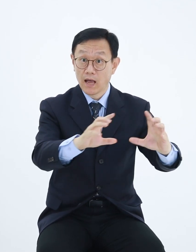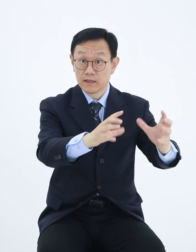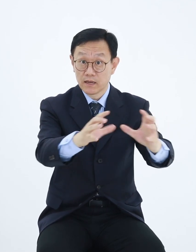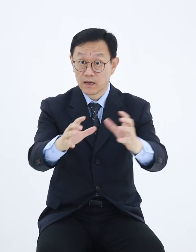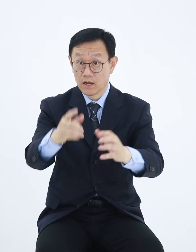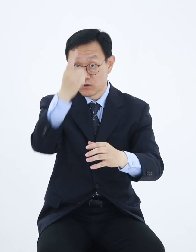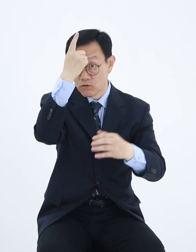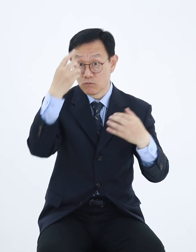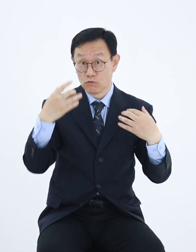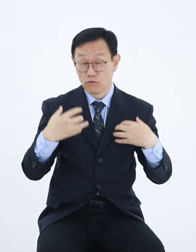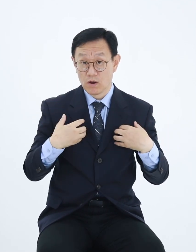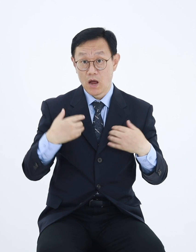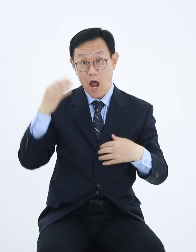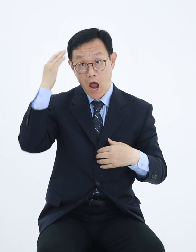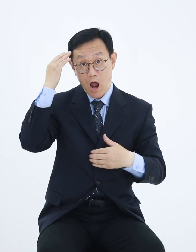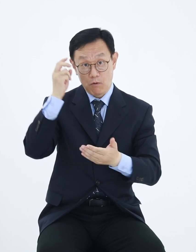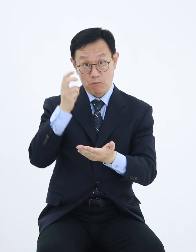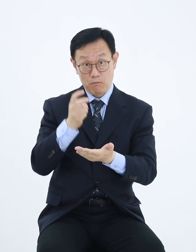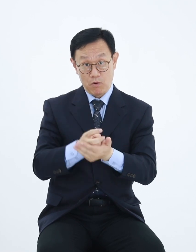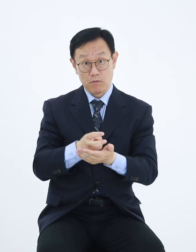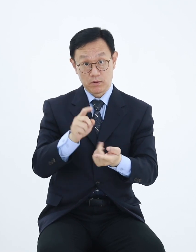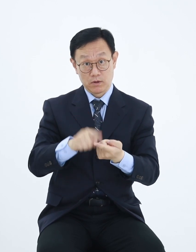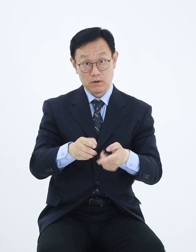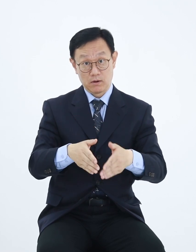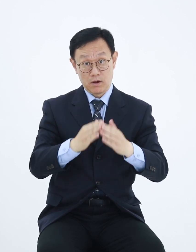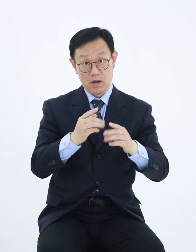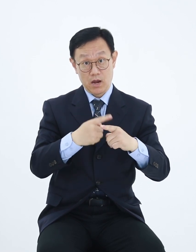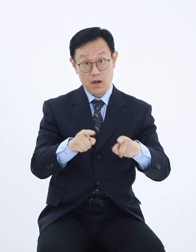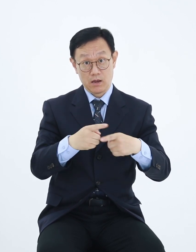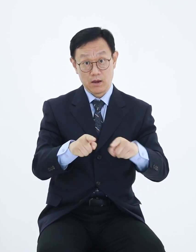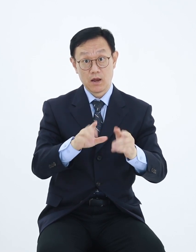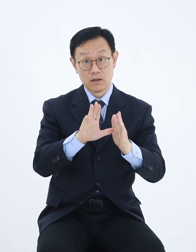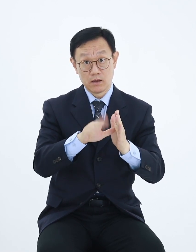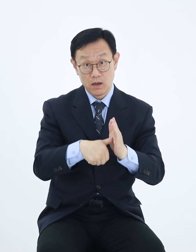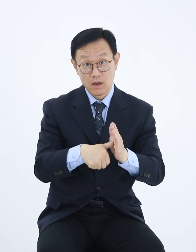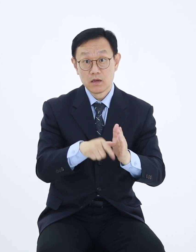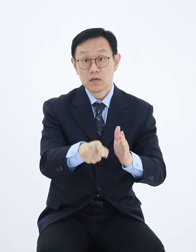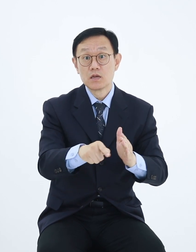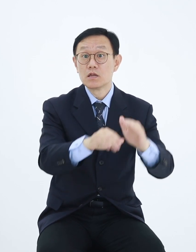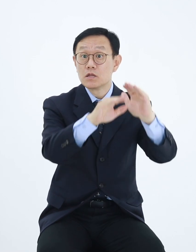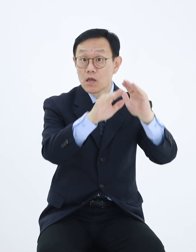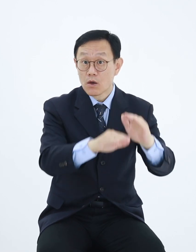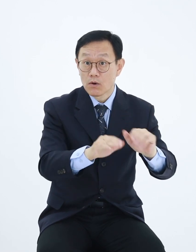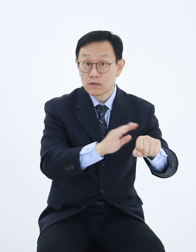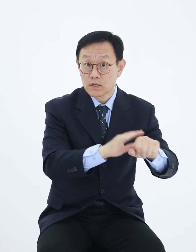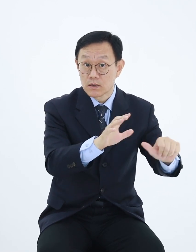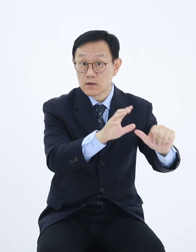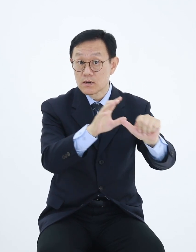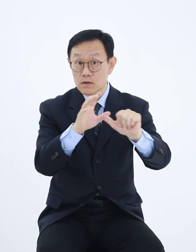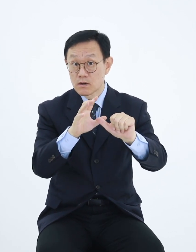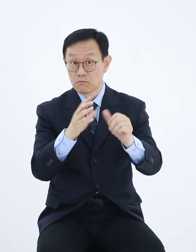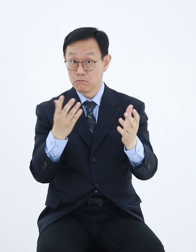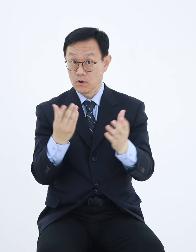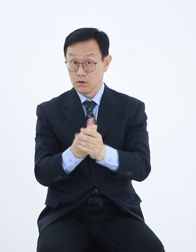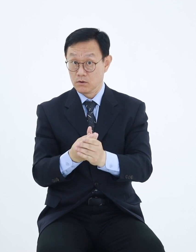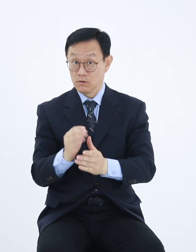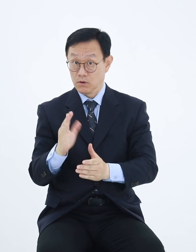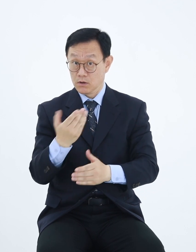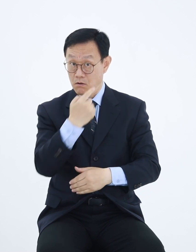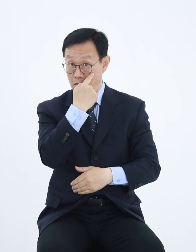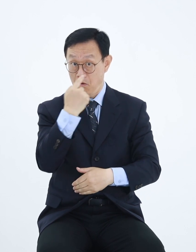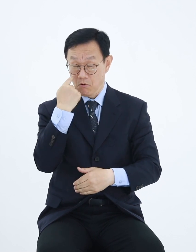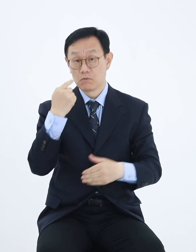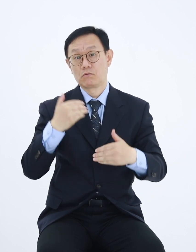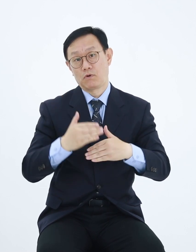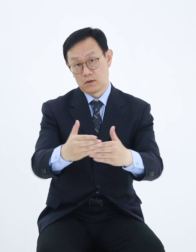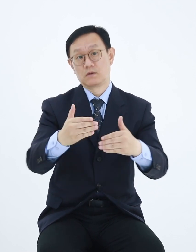당사국 정부가 국내 법령이나 제도를 수립하고 해석하는 데 있어서도 이 원칙들이 온전히 구현되었는지 검토하는